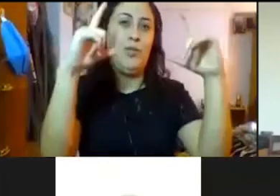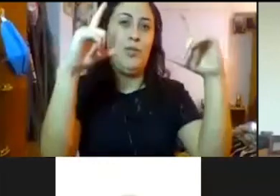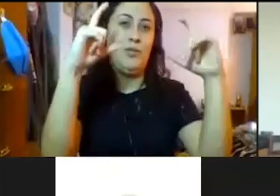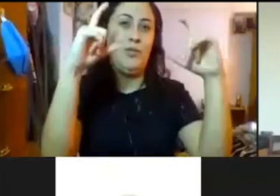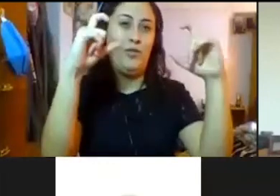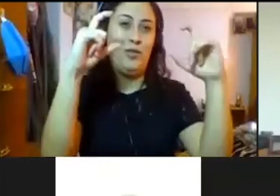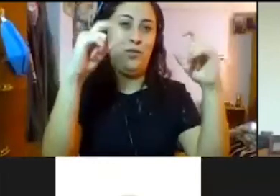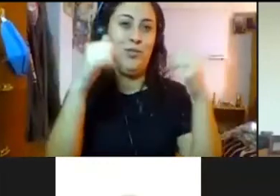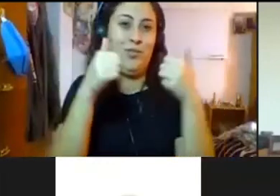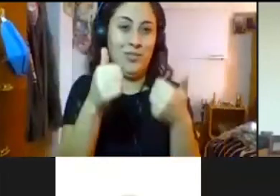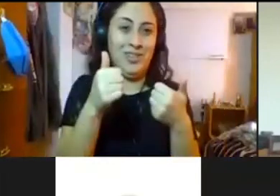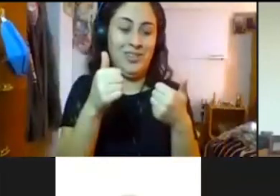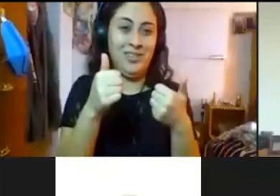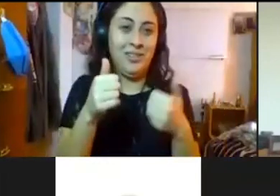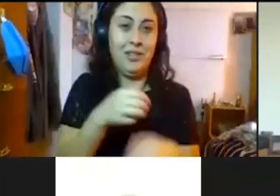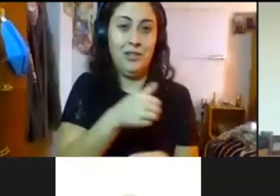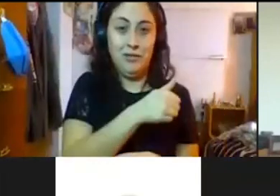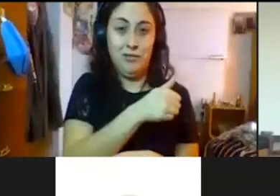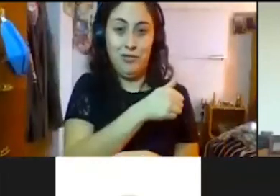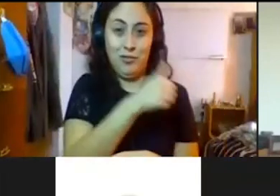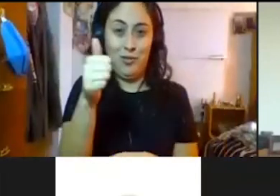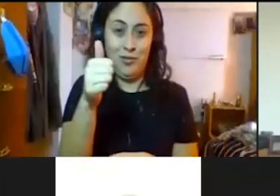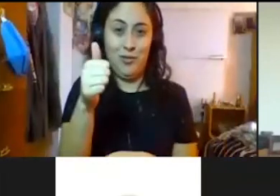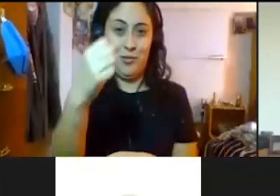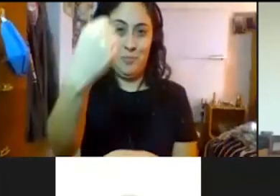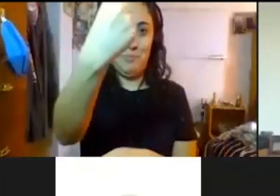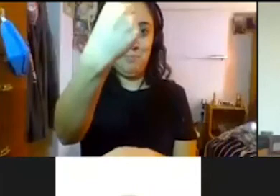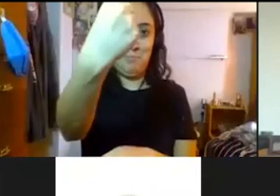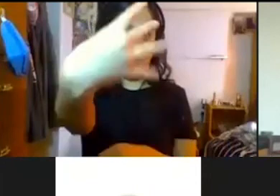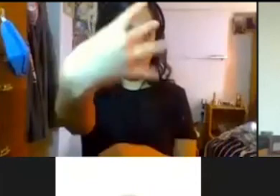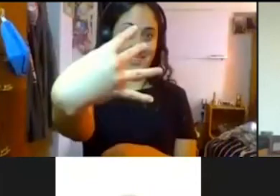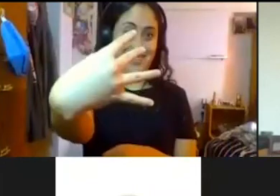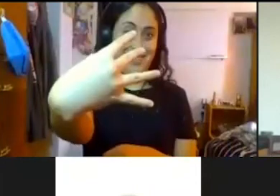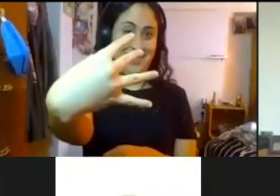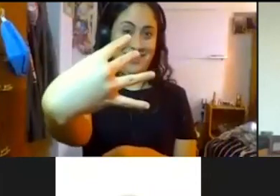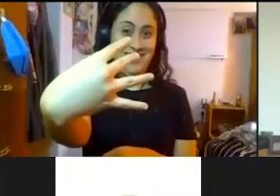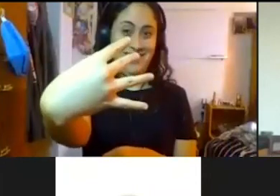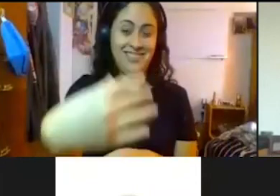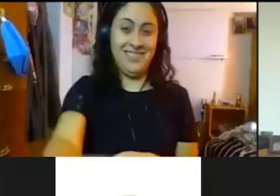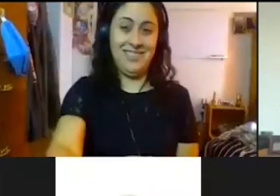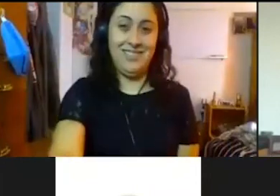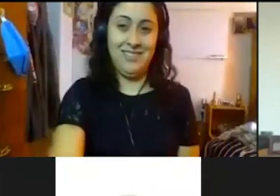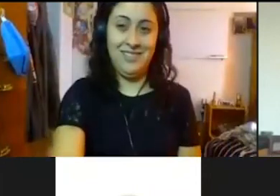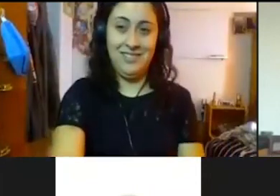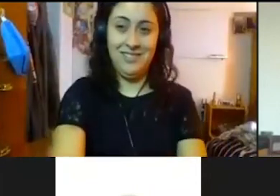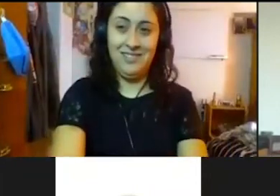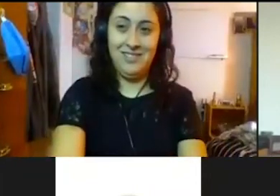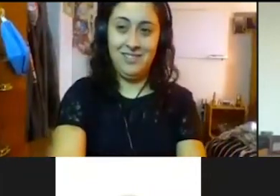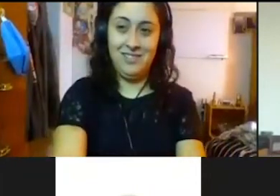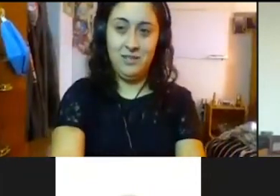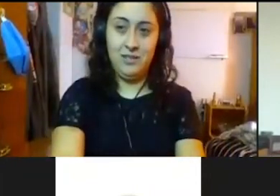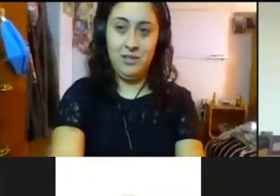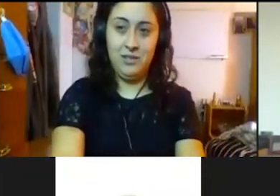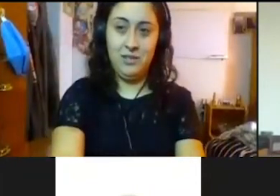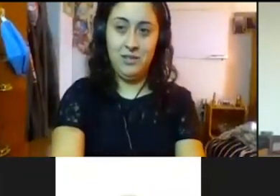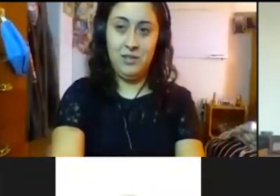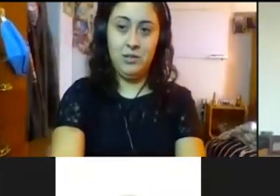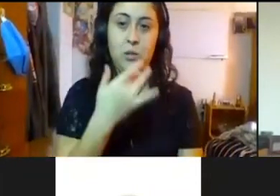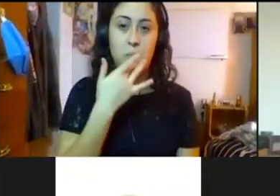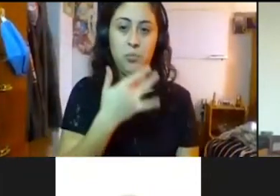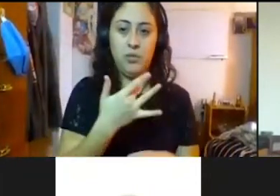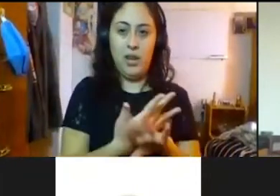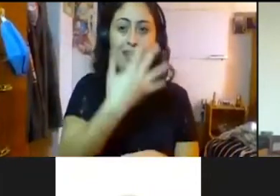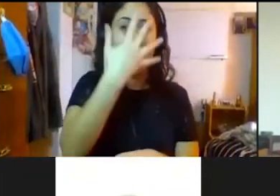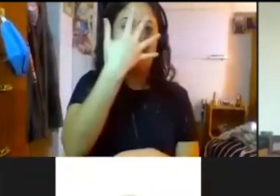comunitaria. Así que les pedimos, por favor, porque tenemos 5 páginas. Así